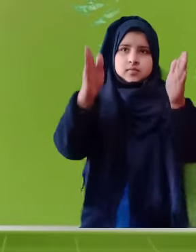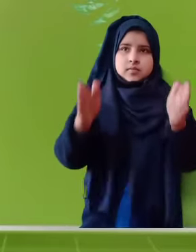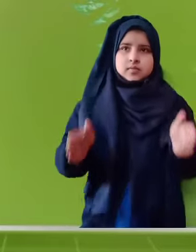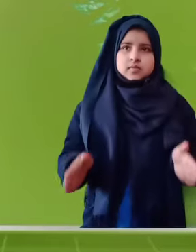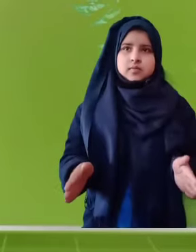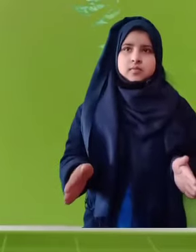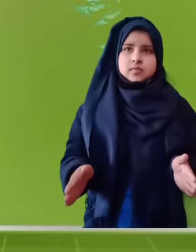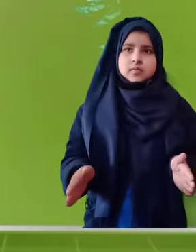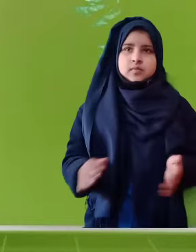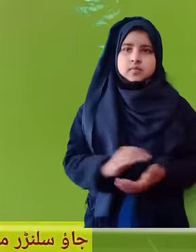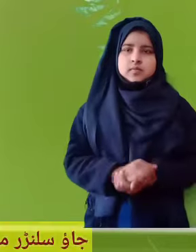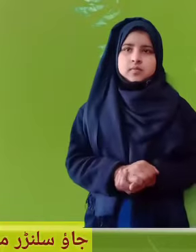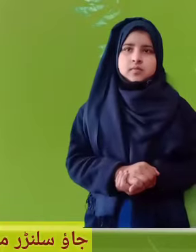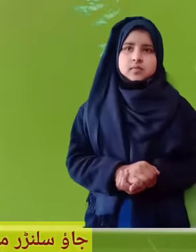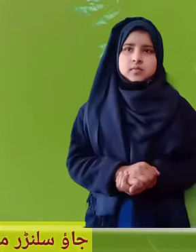सिलेंडर,